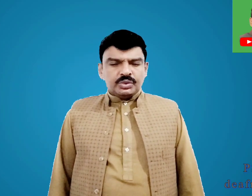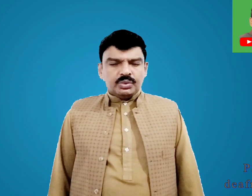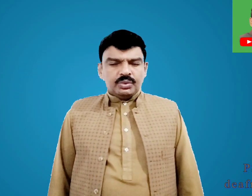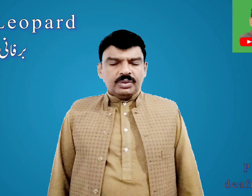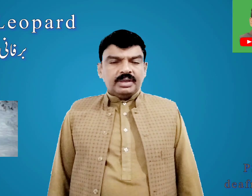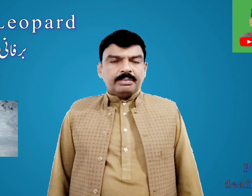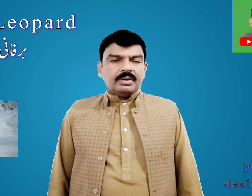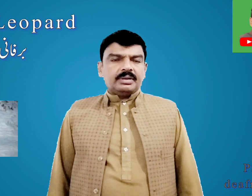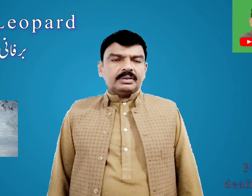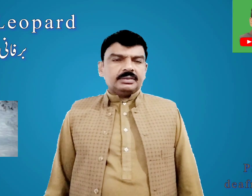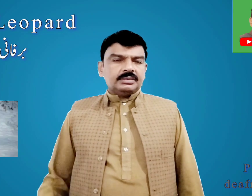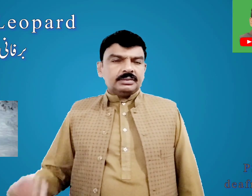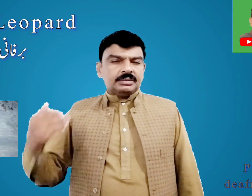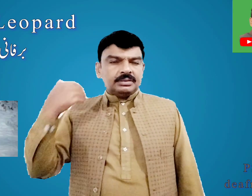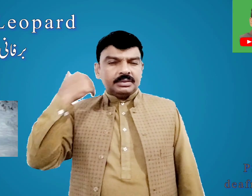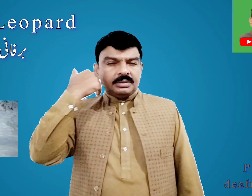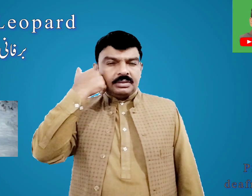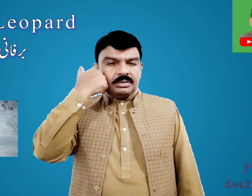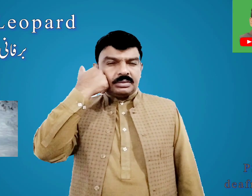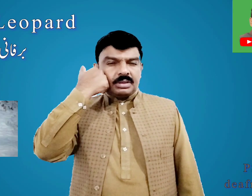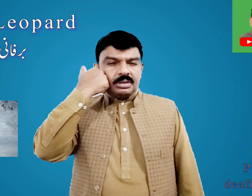स्नो लिपर्ड ठंड